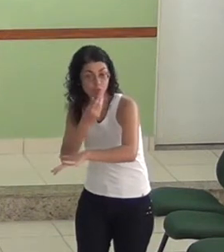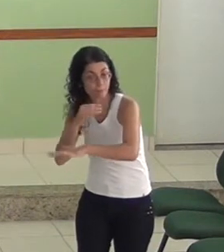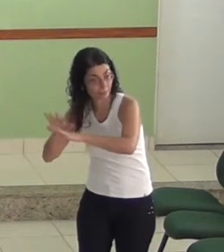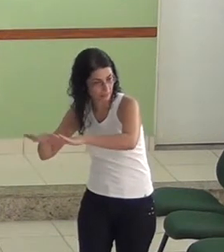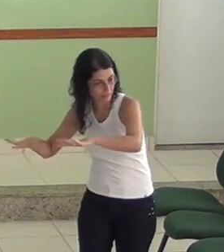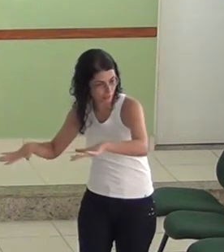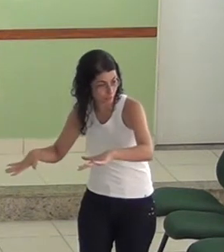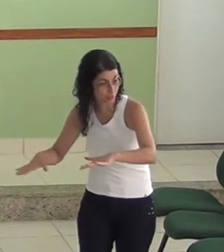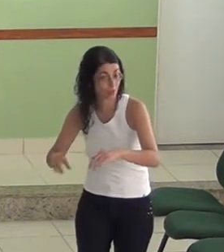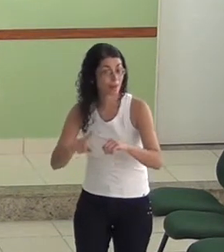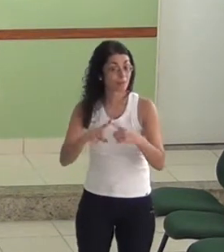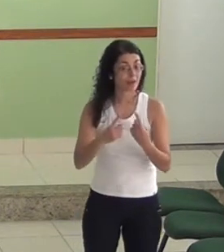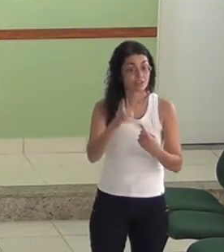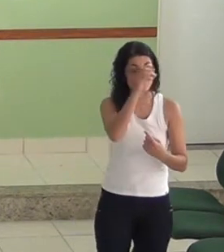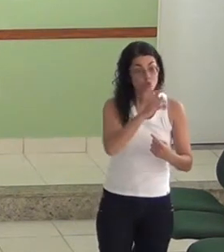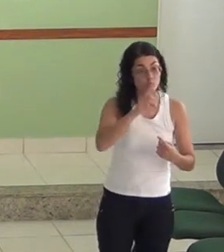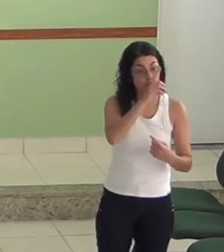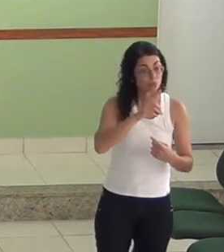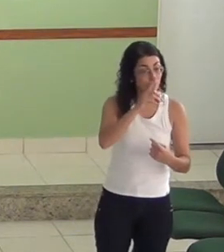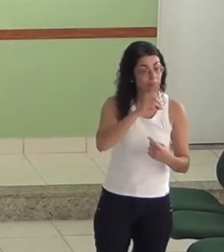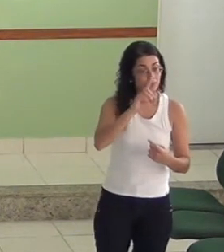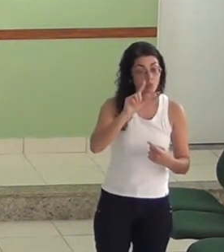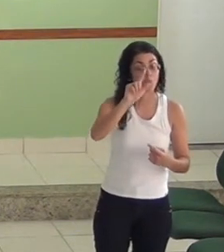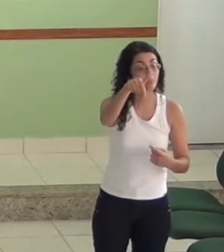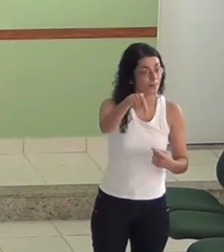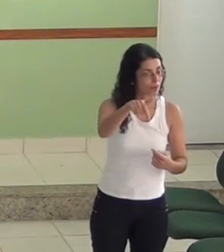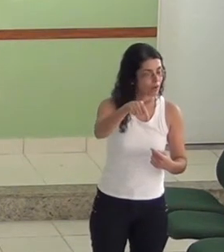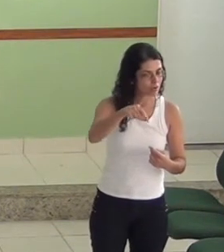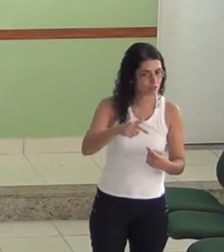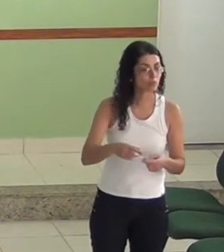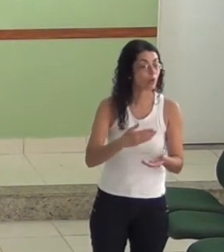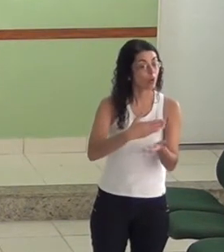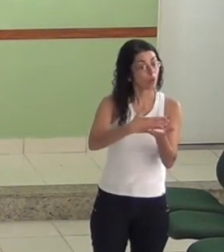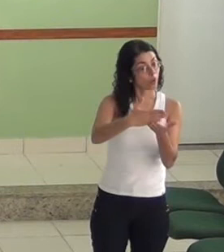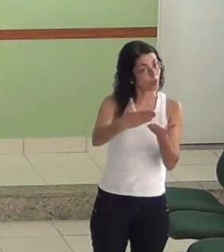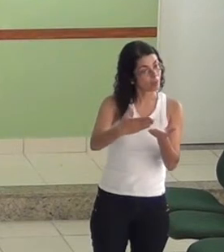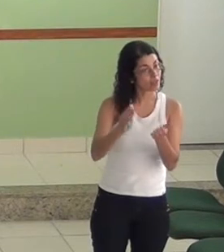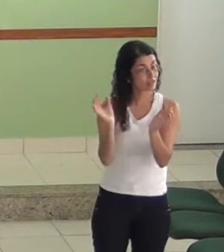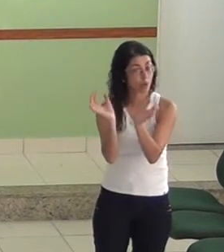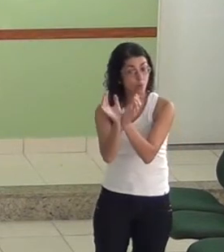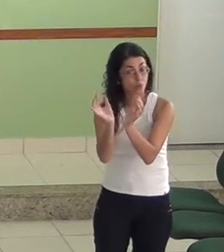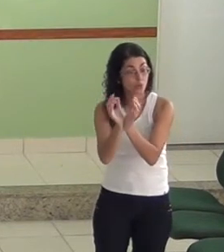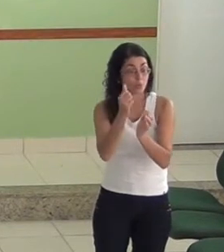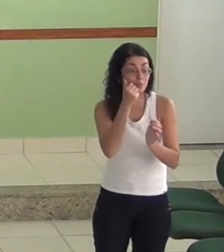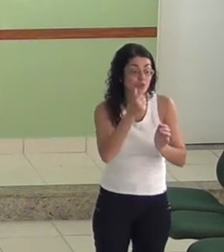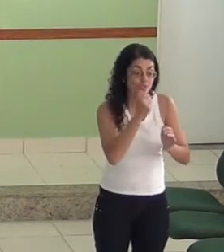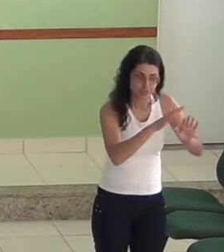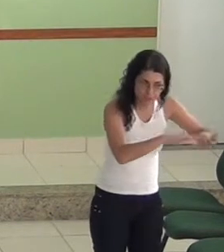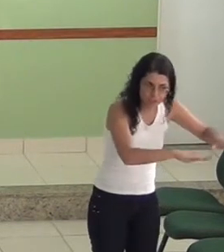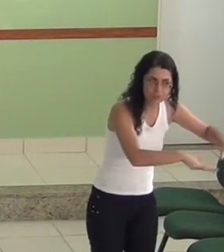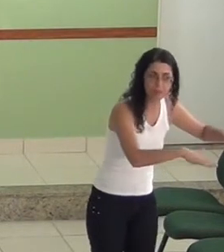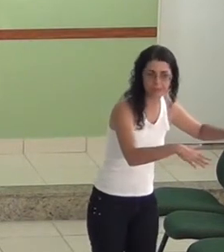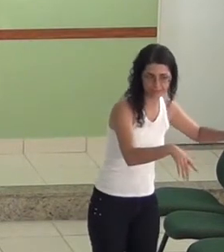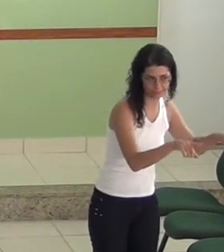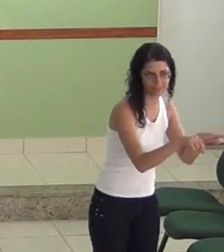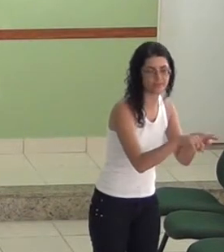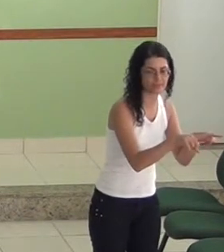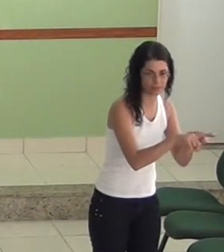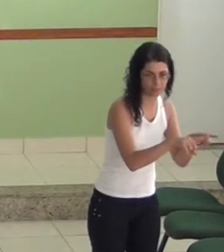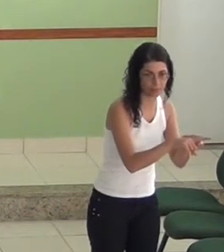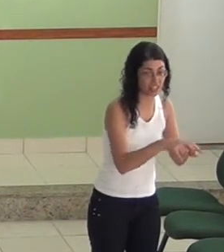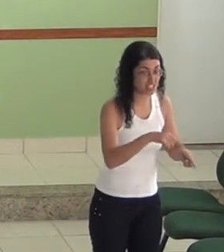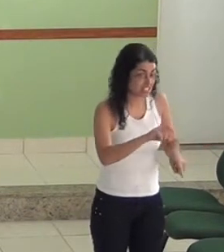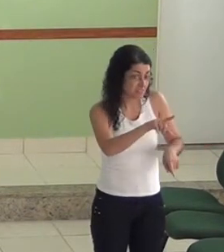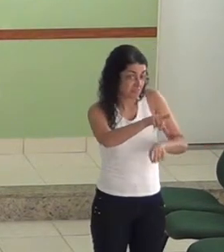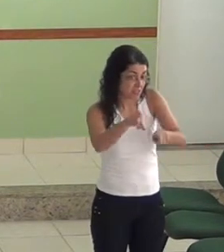suas atividades. Marta, qual a idade das meninas? De 8 a 16 anos. Então, se você tem aí uma filha,